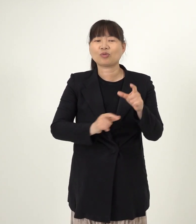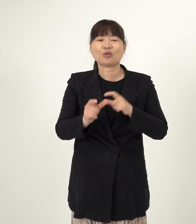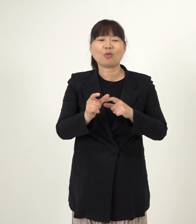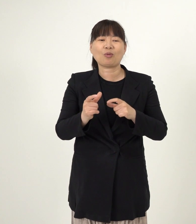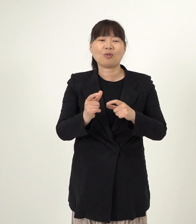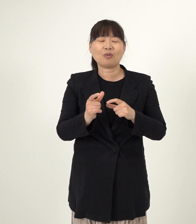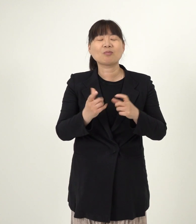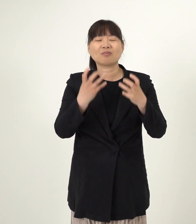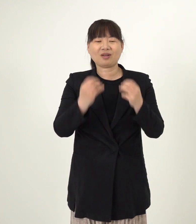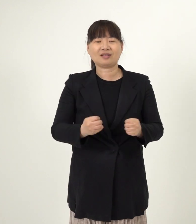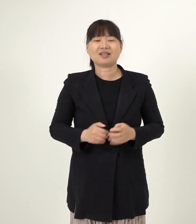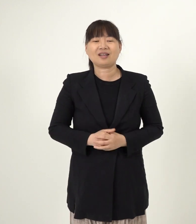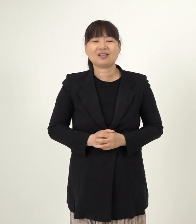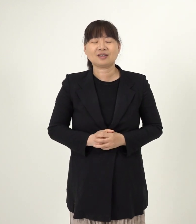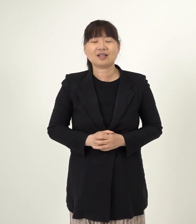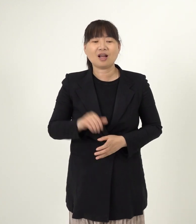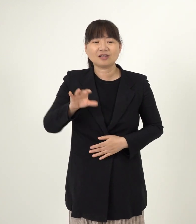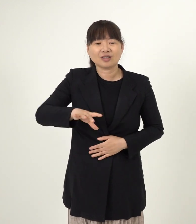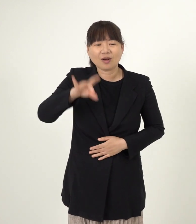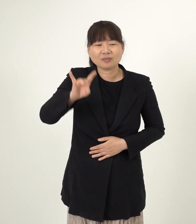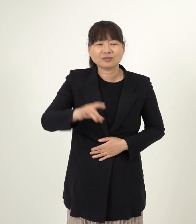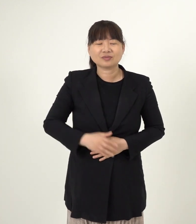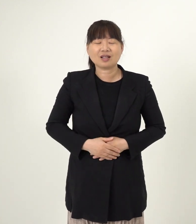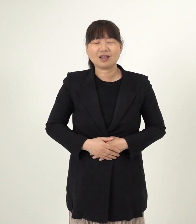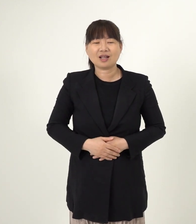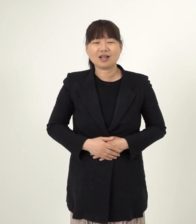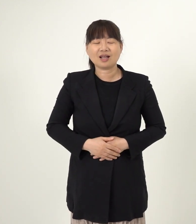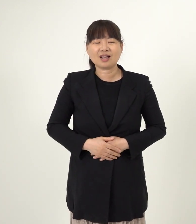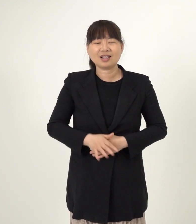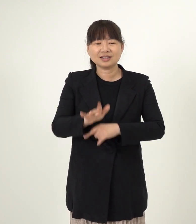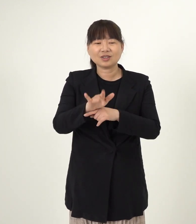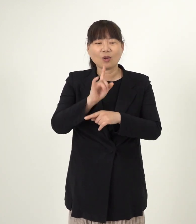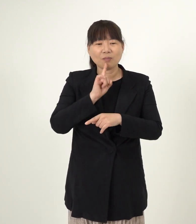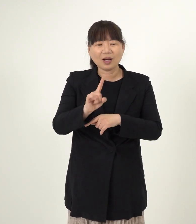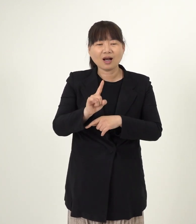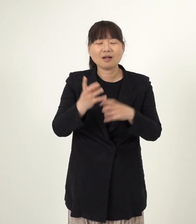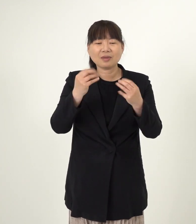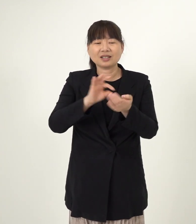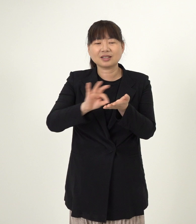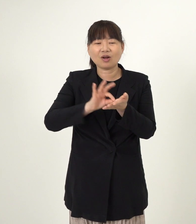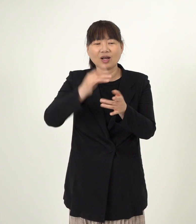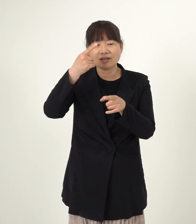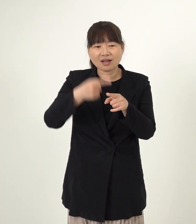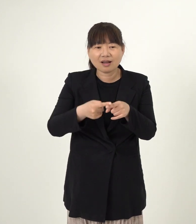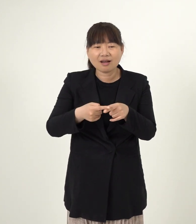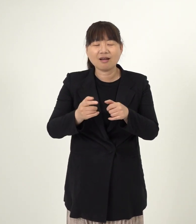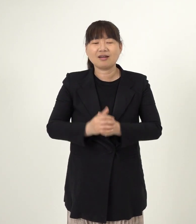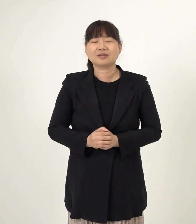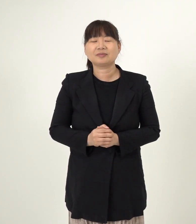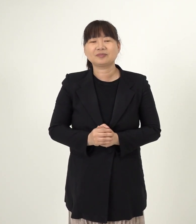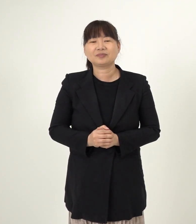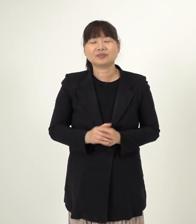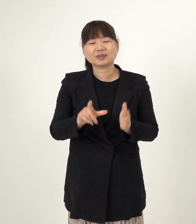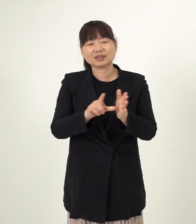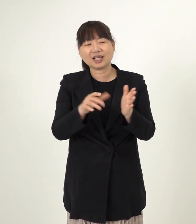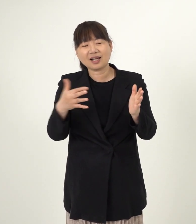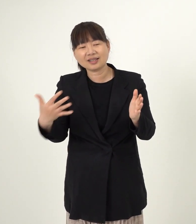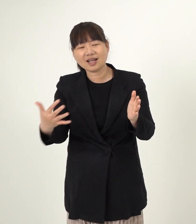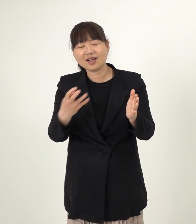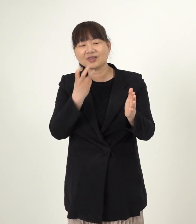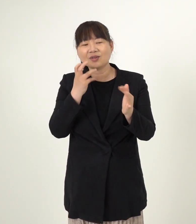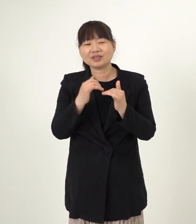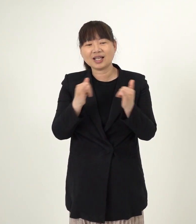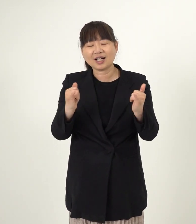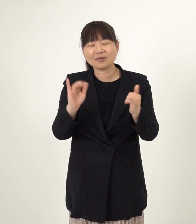많죠. 처음에 사투리 뭐 무지하게 쓰다가 점점 서울